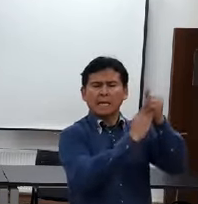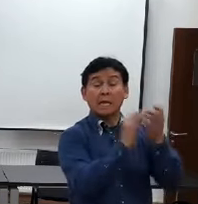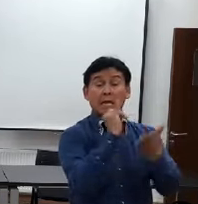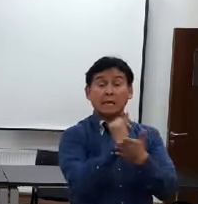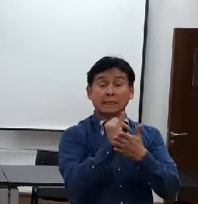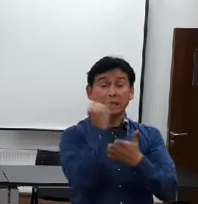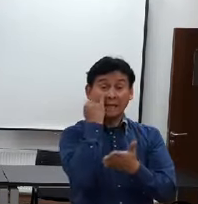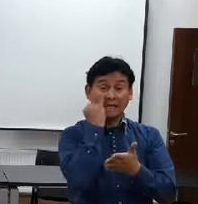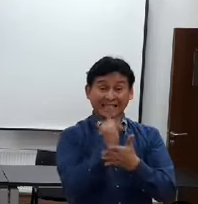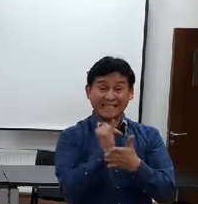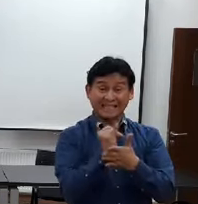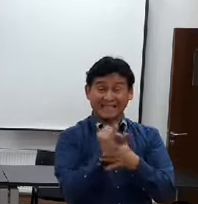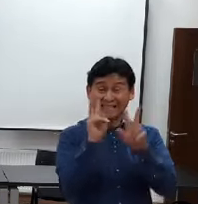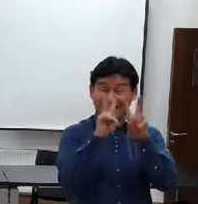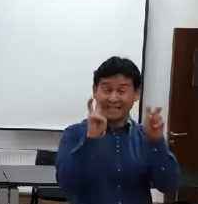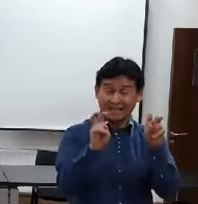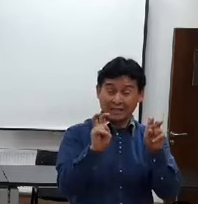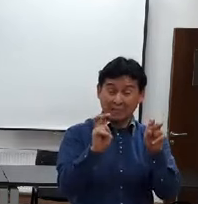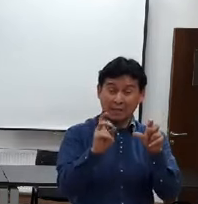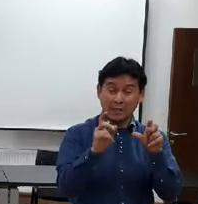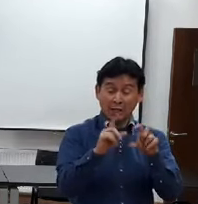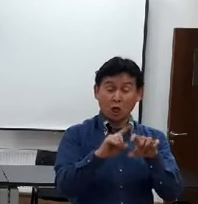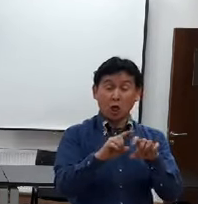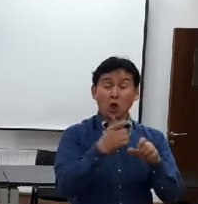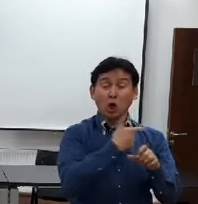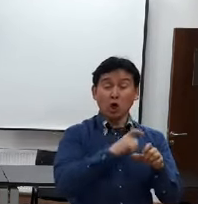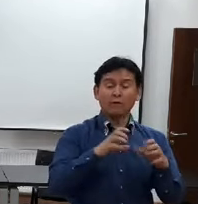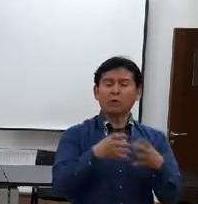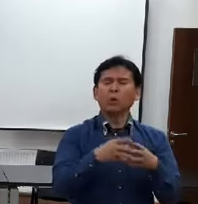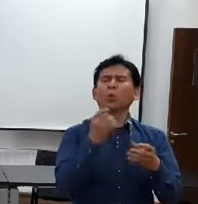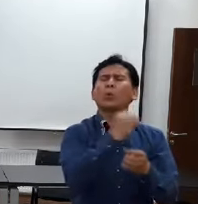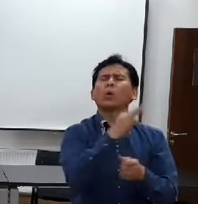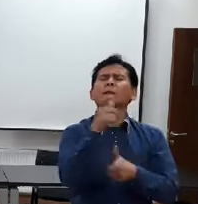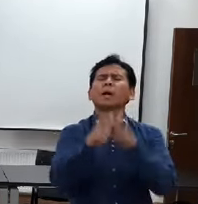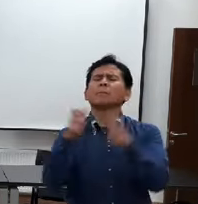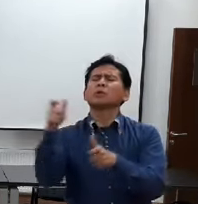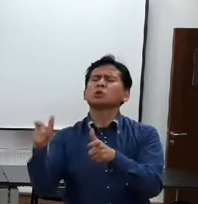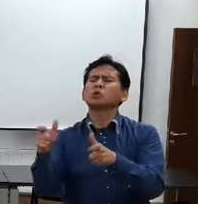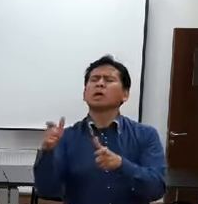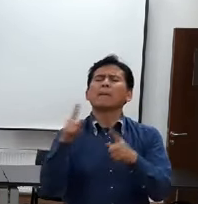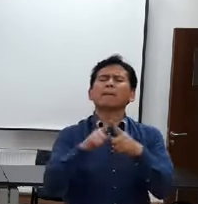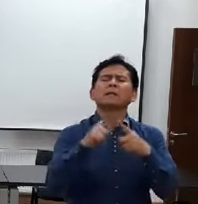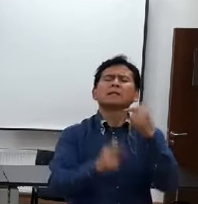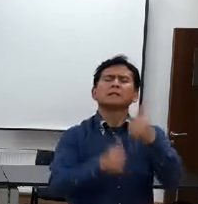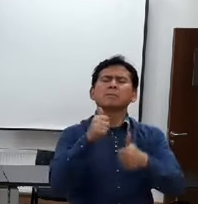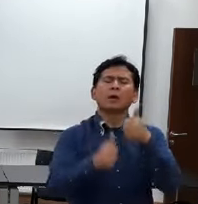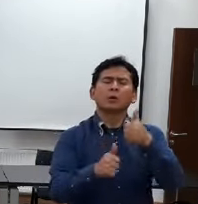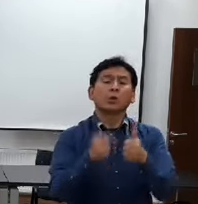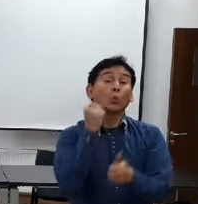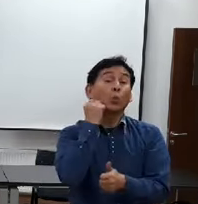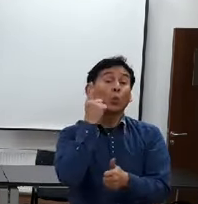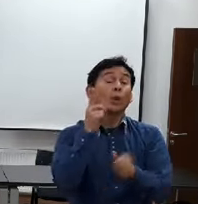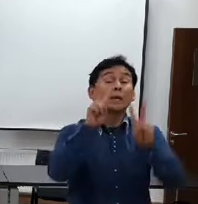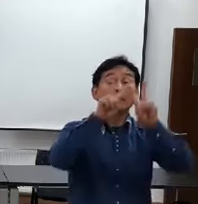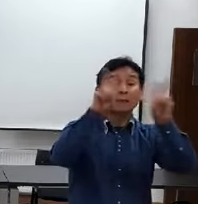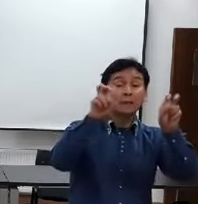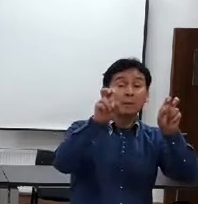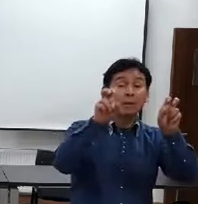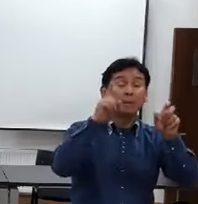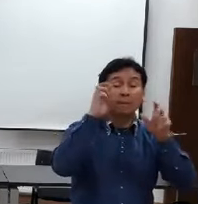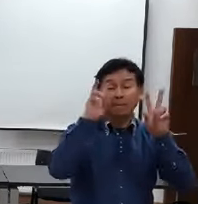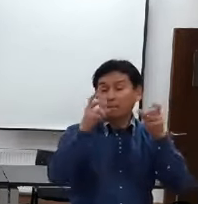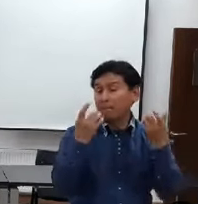intendenta Yoconda Navarrete en el salón del gobierno regional ¿cuántas personas participaron de esta reunión y cuáles fueron las medidas que se tomaron